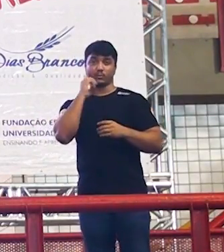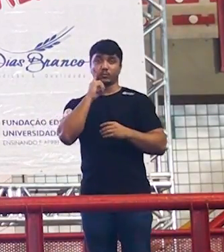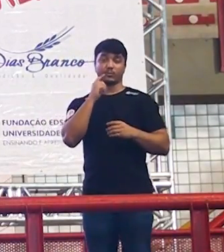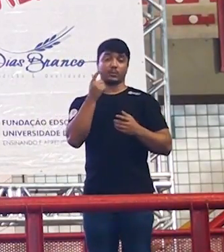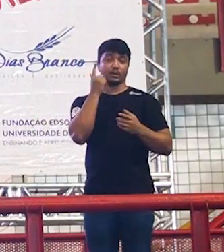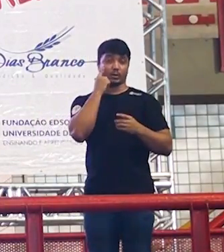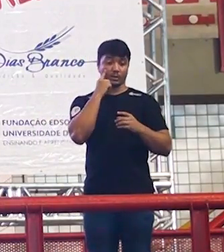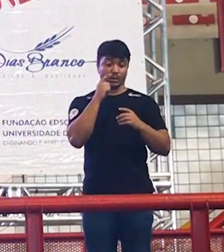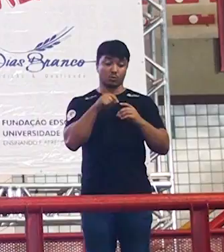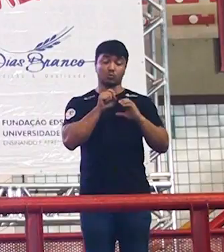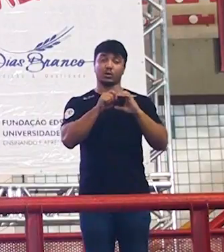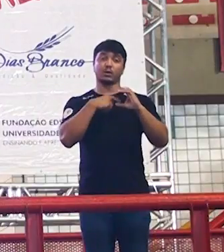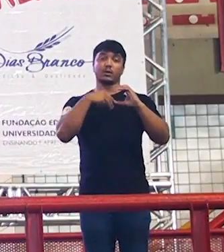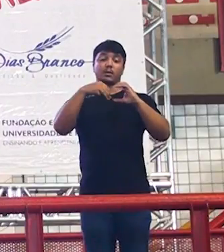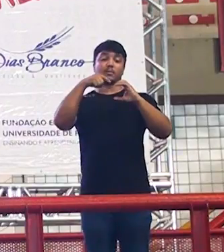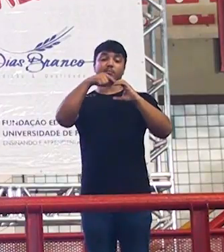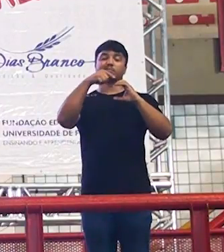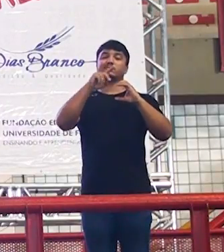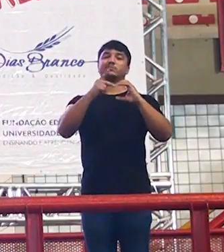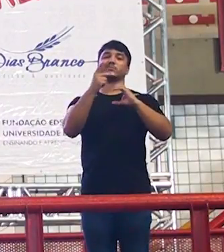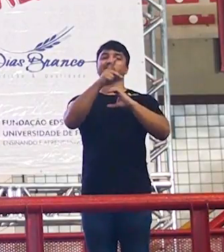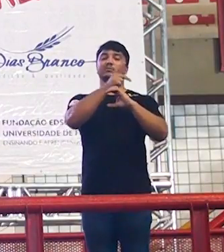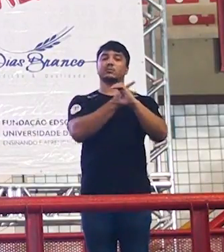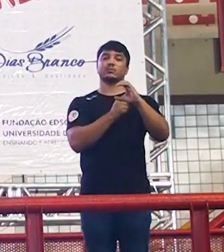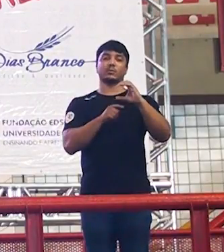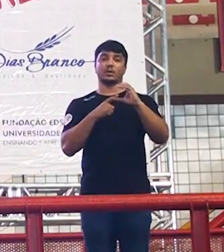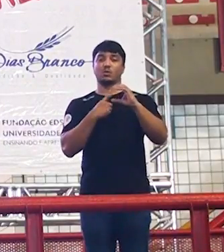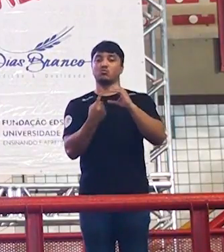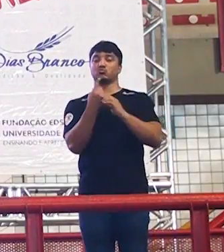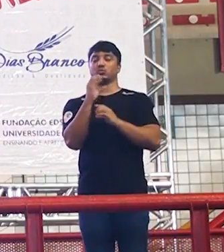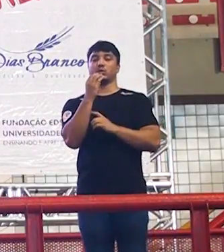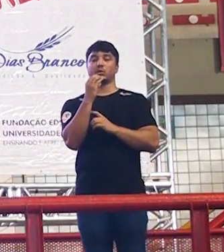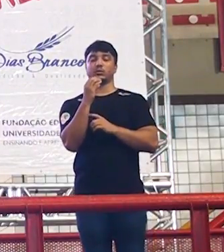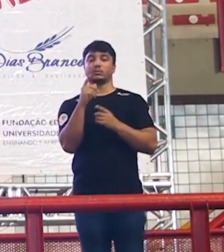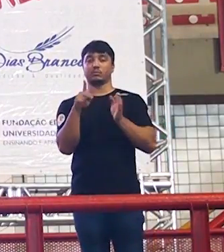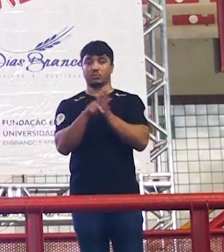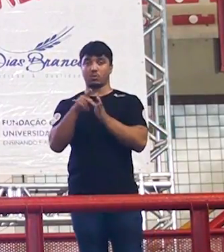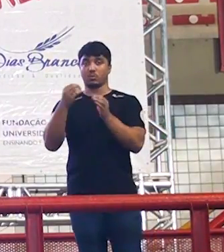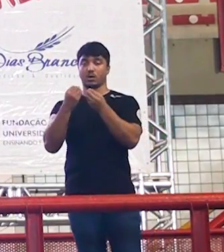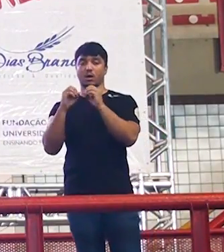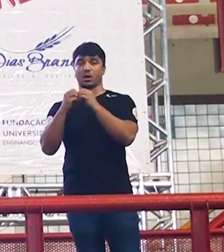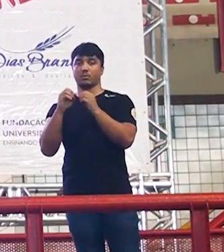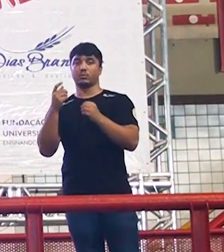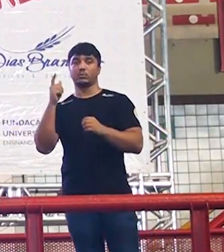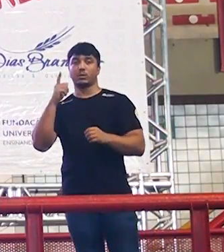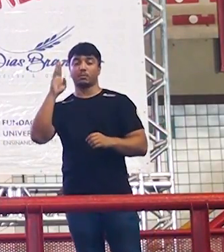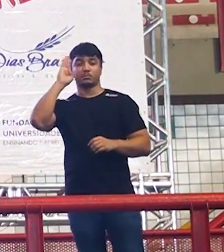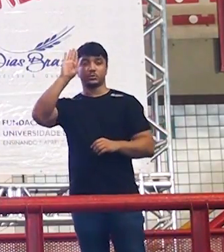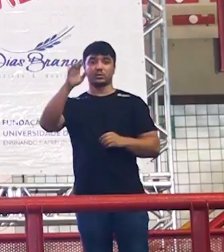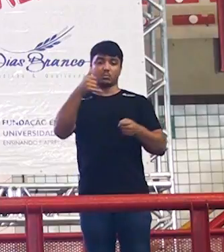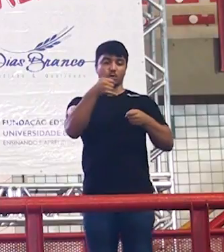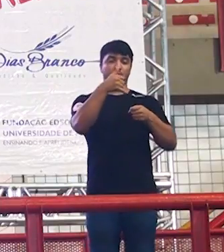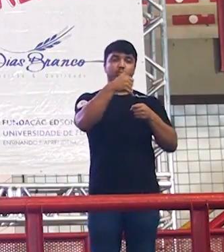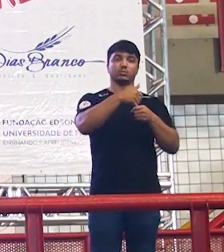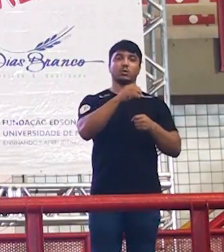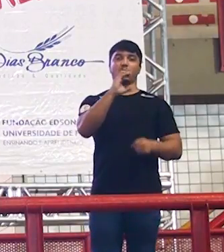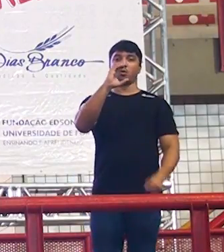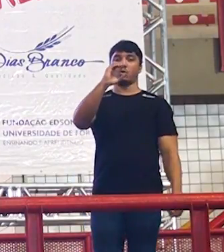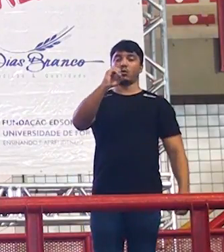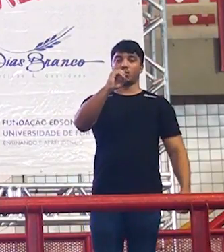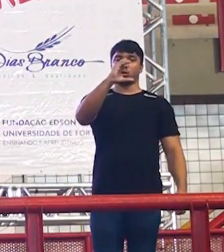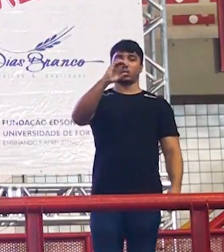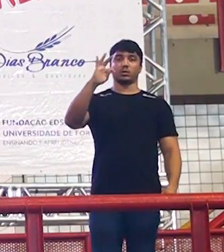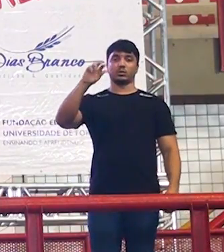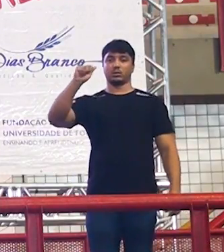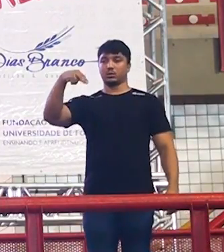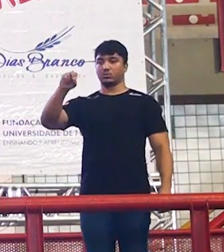significa que cada moléculazinha gera uma molécula de gás carbônico. Principal componente da gasolina, octano, tem